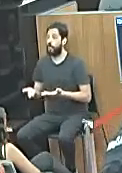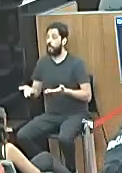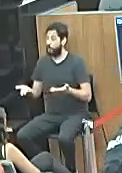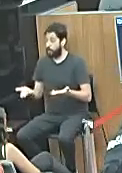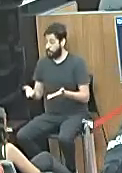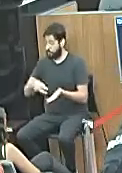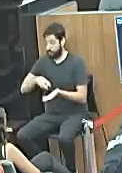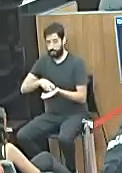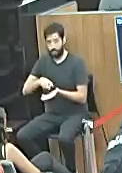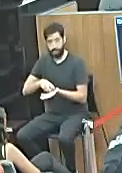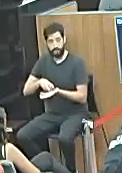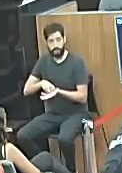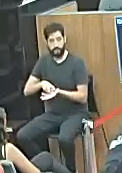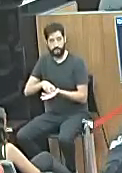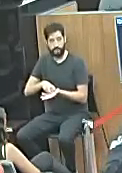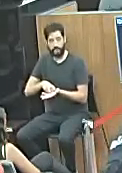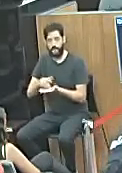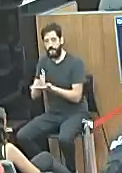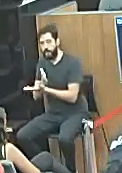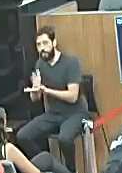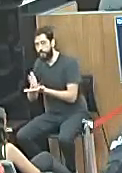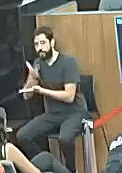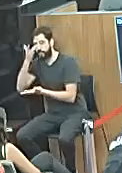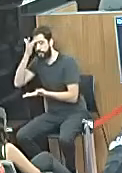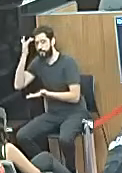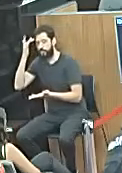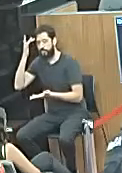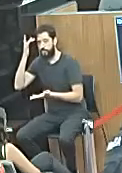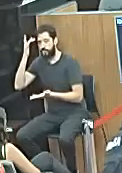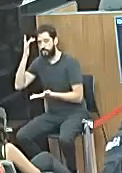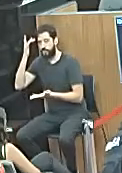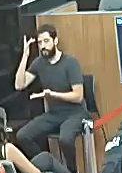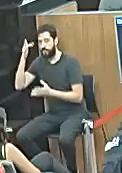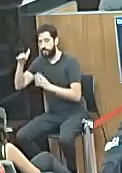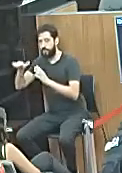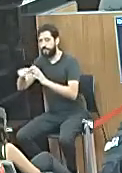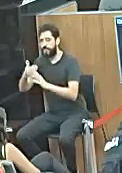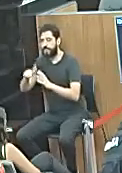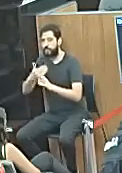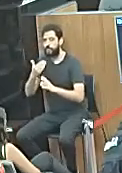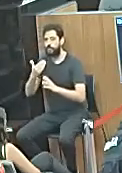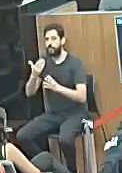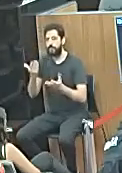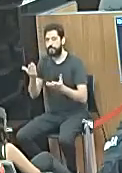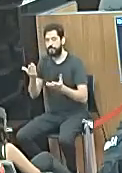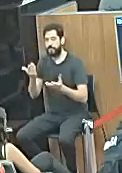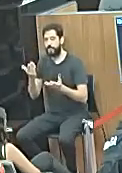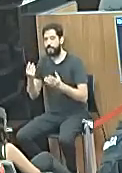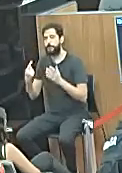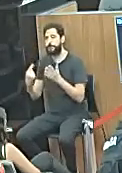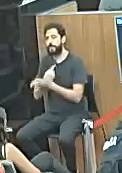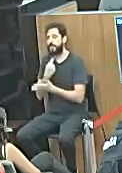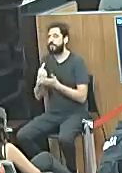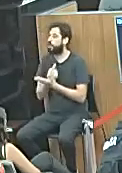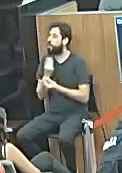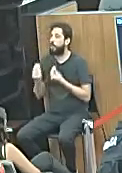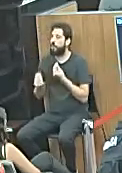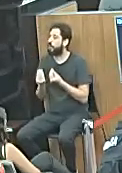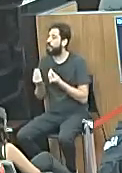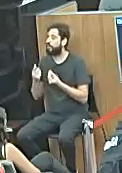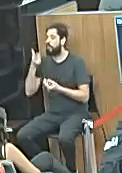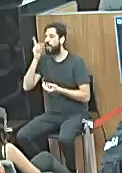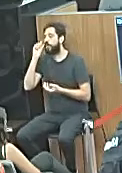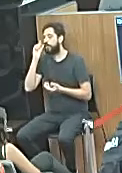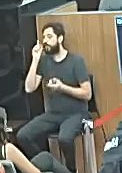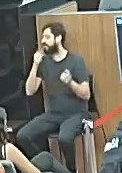pela manhã quando algumas pessoas mandaram mensagens perguntando como estava eu dizia do dia de ontem foi